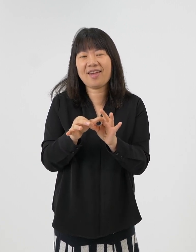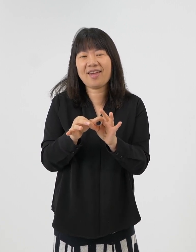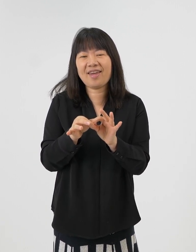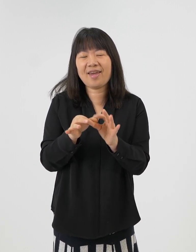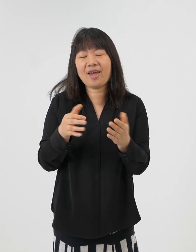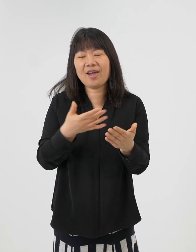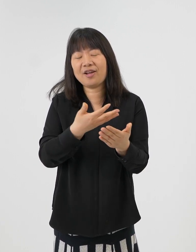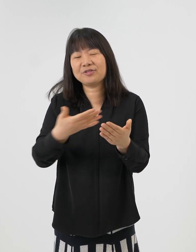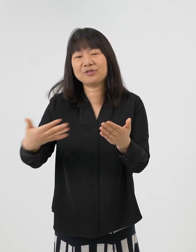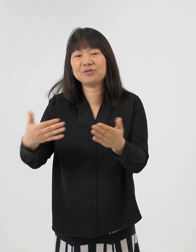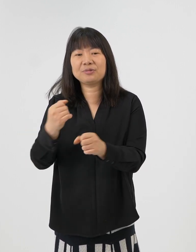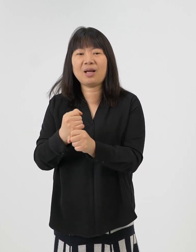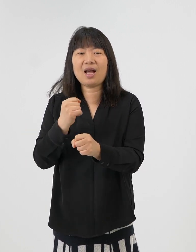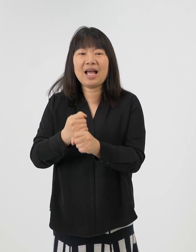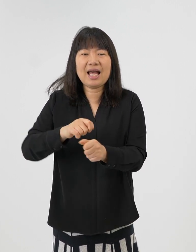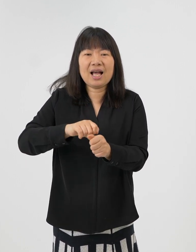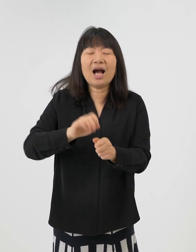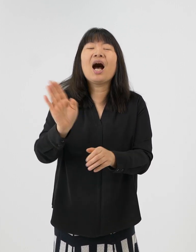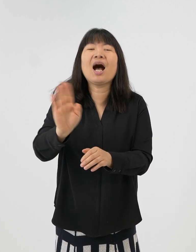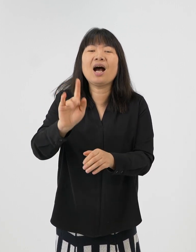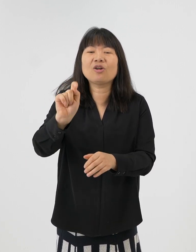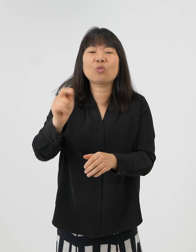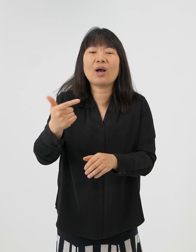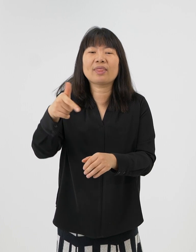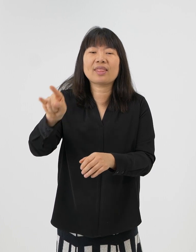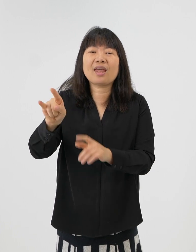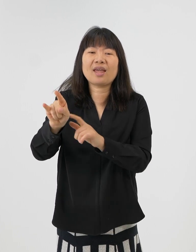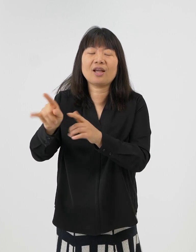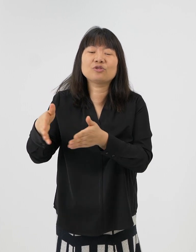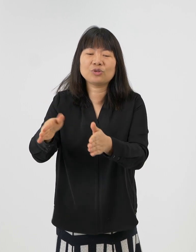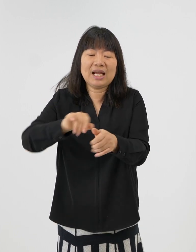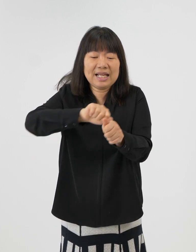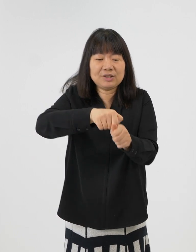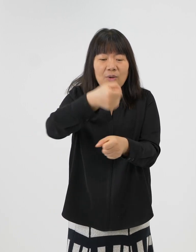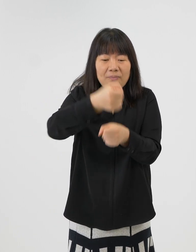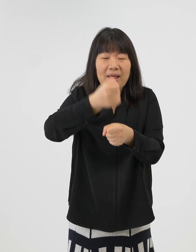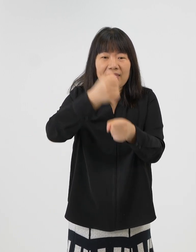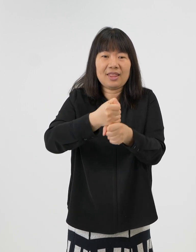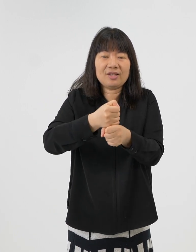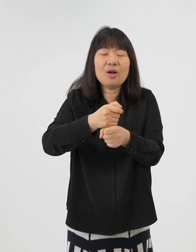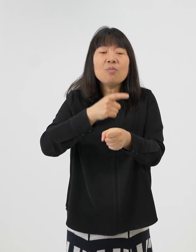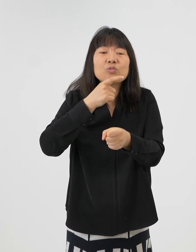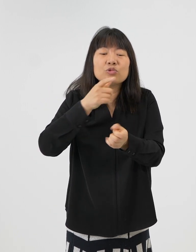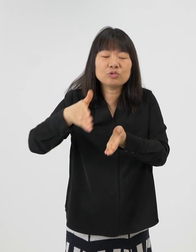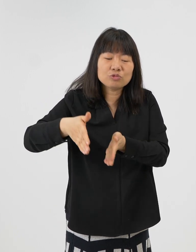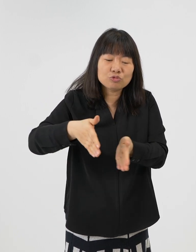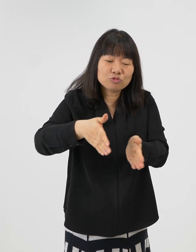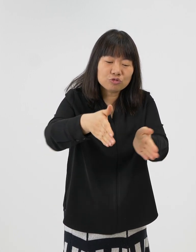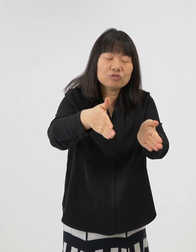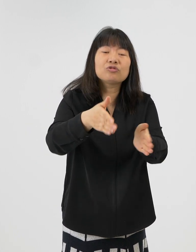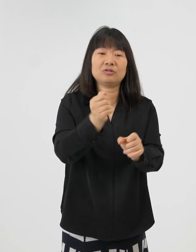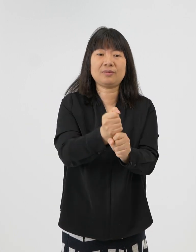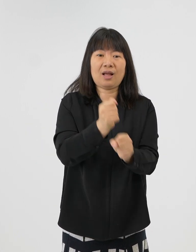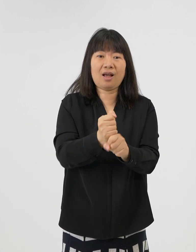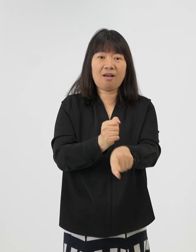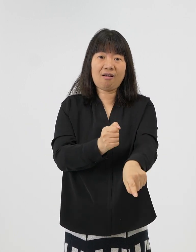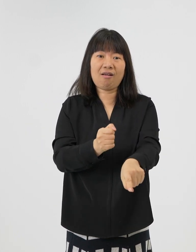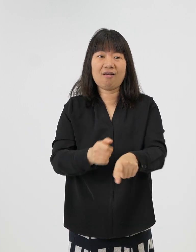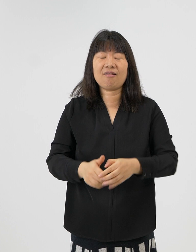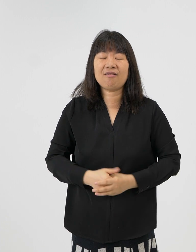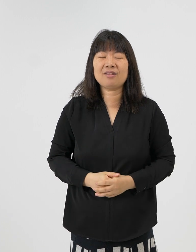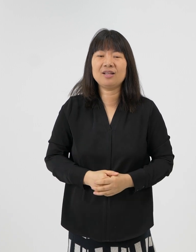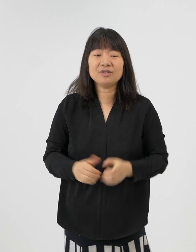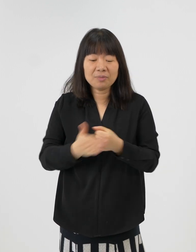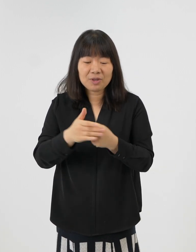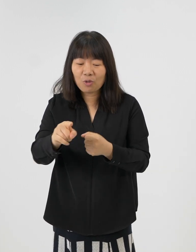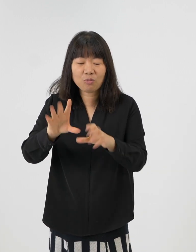인위적으로 만든 물줄기예요. 그래서 이 물줄기는 마르지 않아요. 여러분 일반 내추럴한